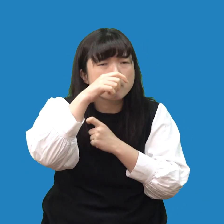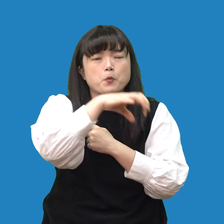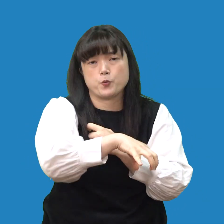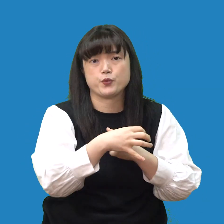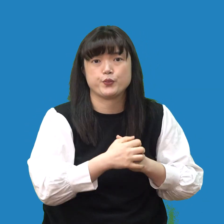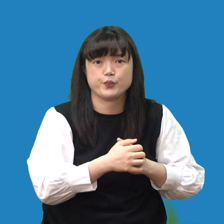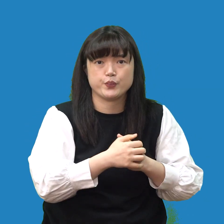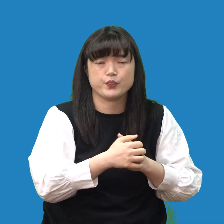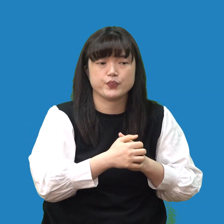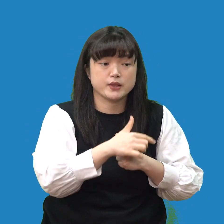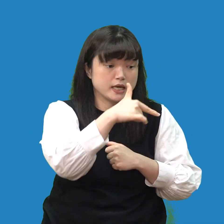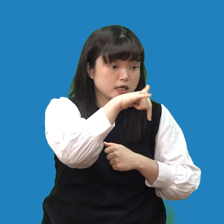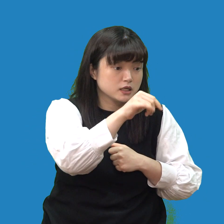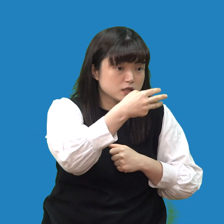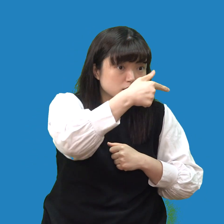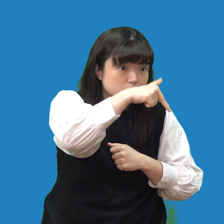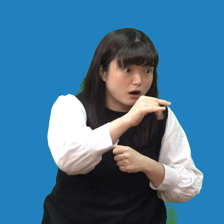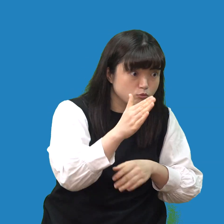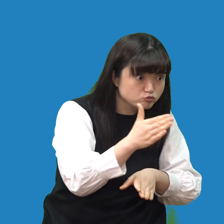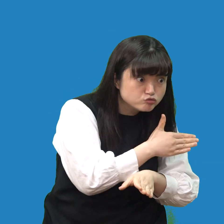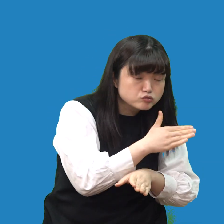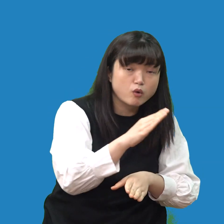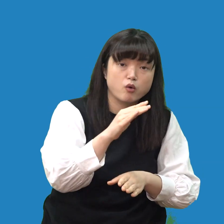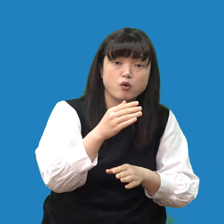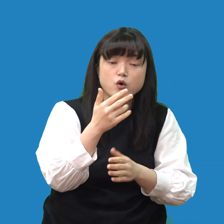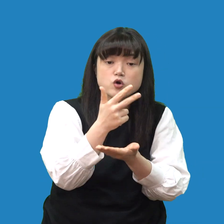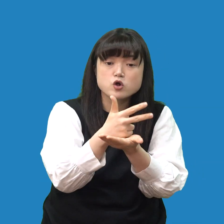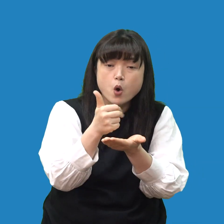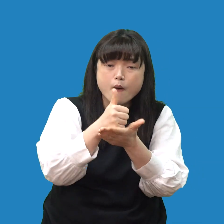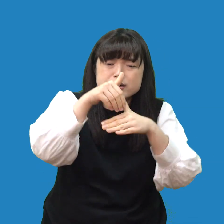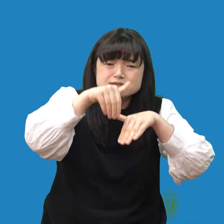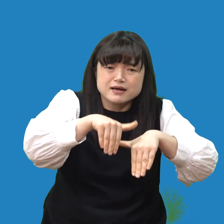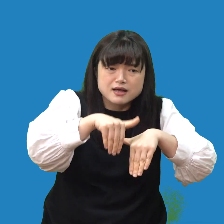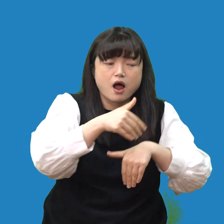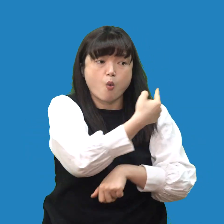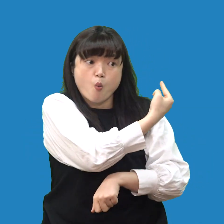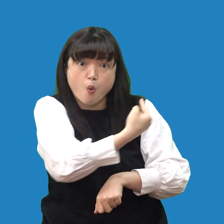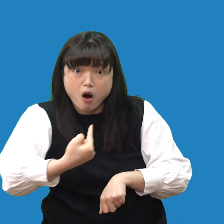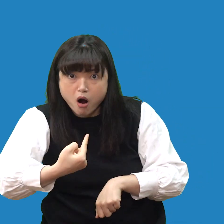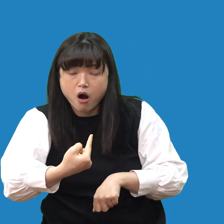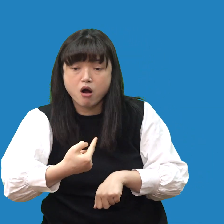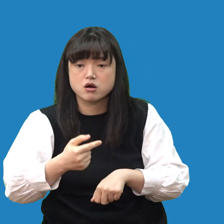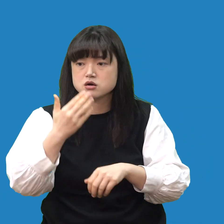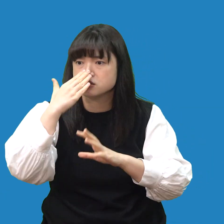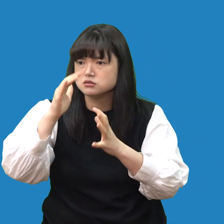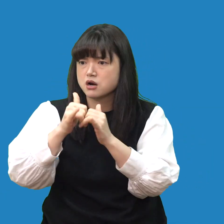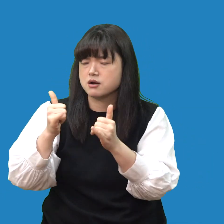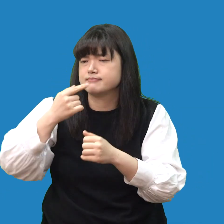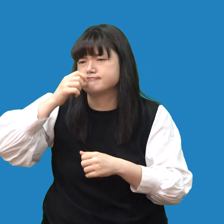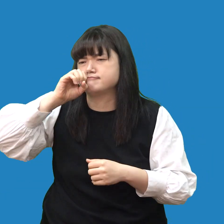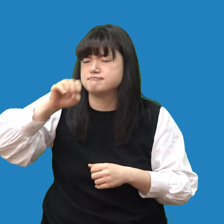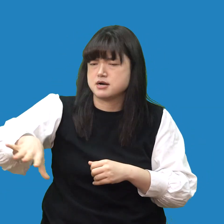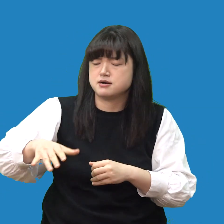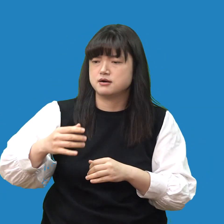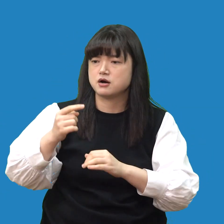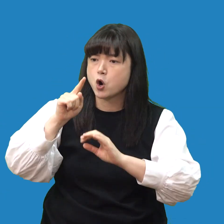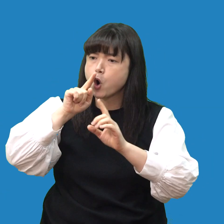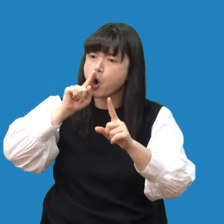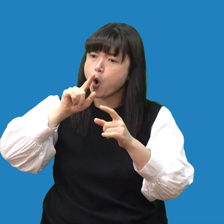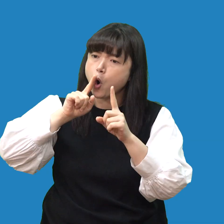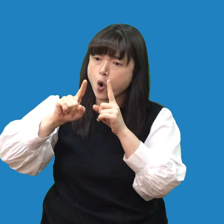장소였습니다. 바로 그 길갈로부터 여호와의 사자가 와서 이스라엘에게 언약을